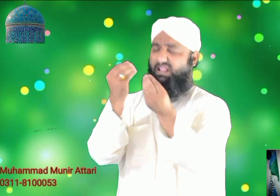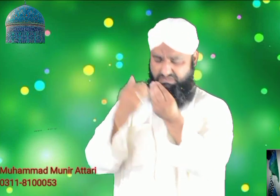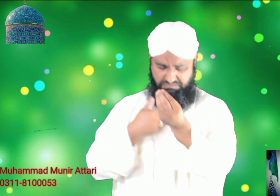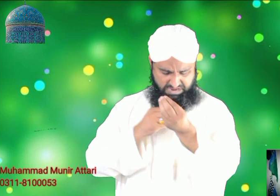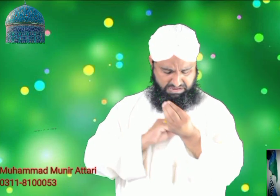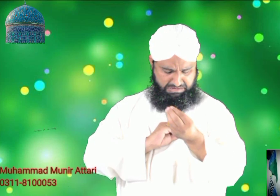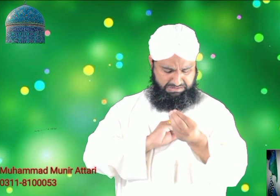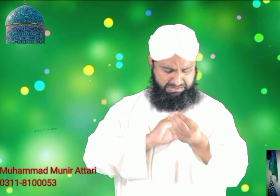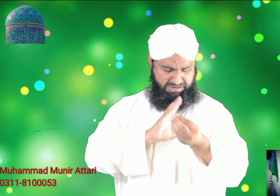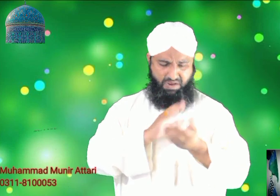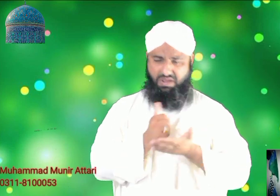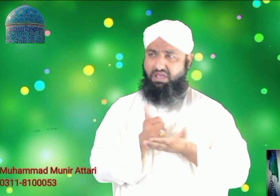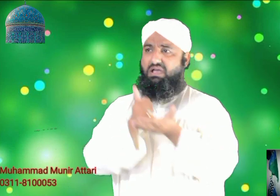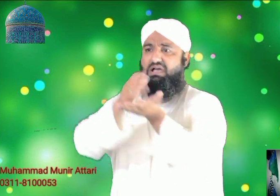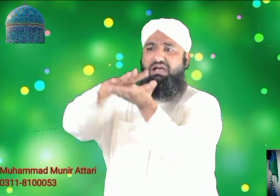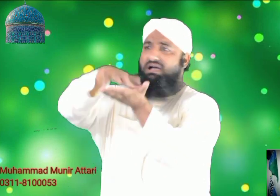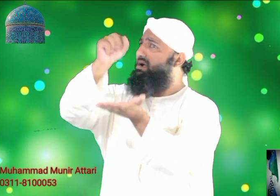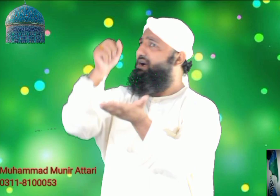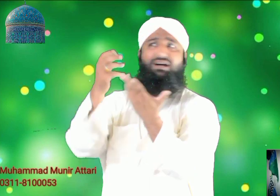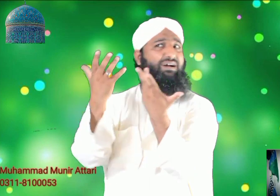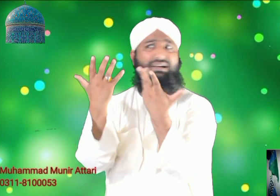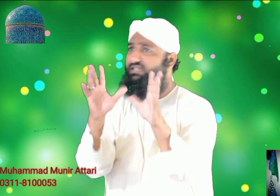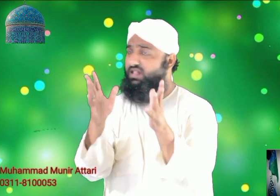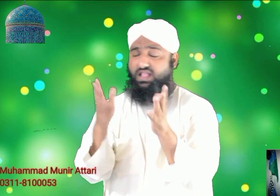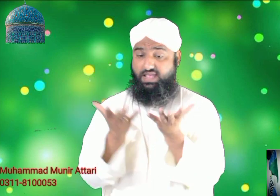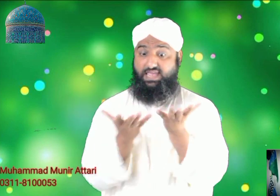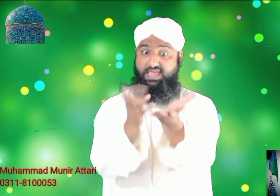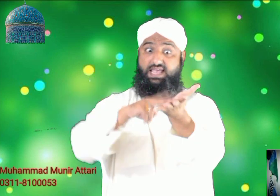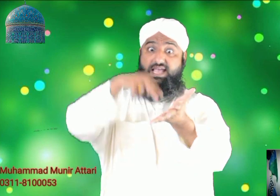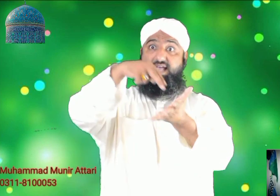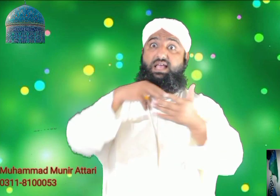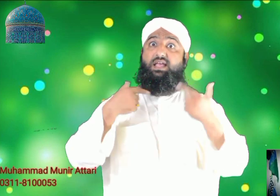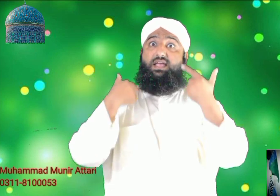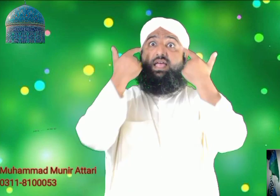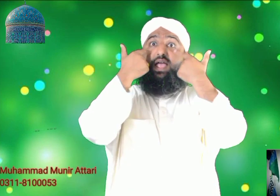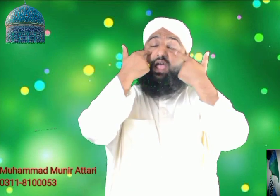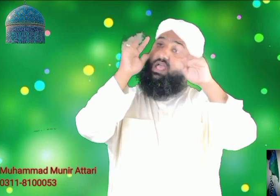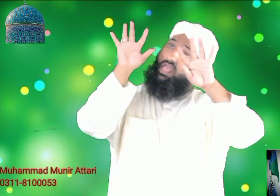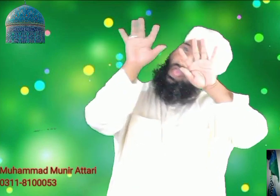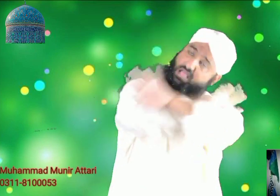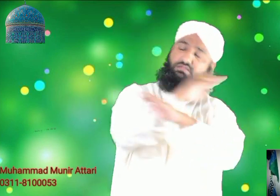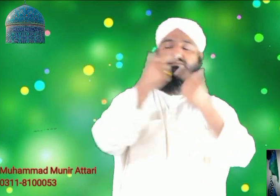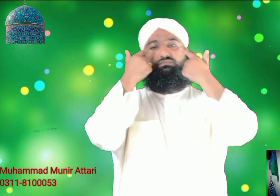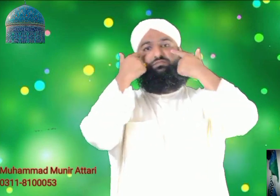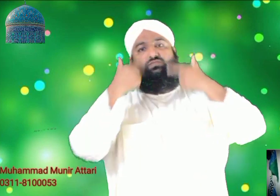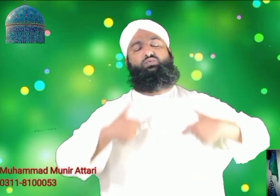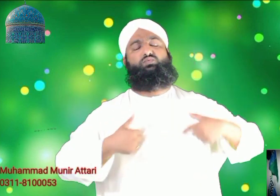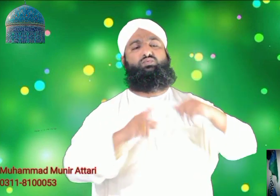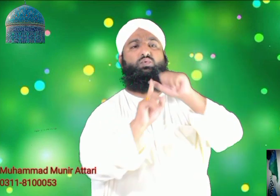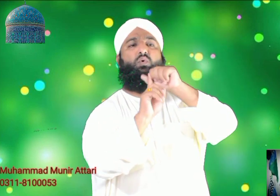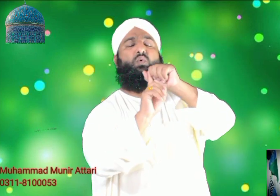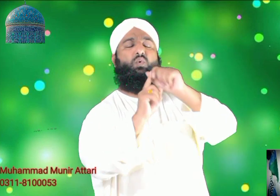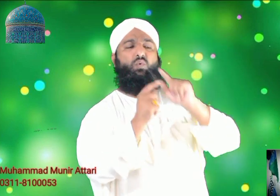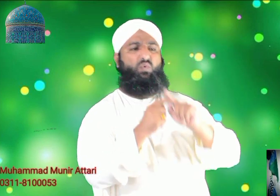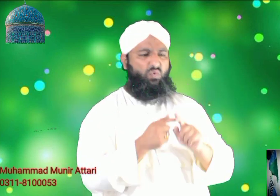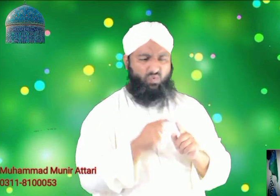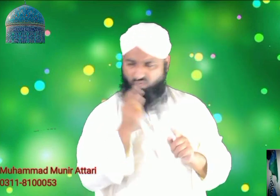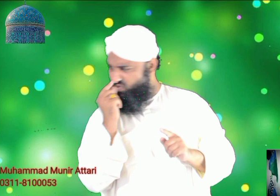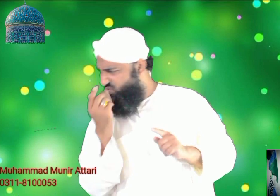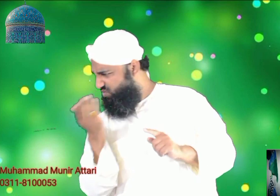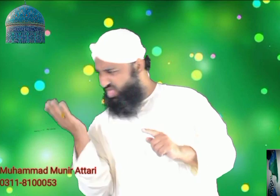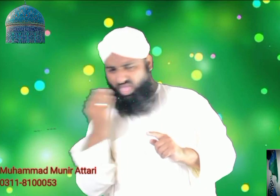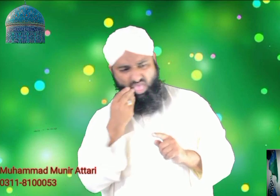لائق نہیں تو بروز قیامت مجھے اندھا اٹھانا۔ اچھا، لوگوں نے کہا کہ یہ کیسی عجیب و غریب دعا جو بندہ دعا کر رہا ہے کہ یا اللہ مجھے اندھا